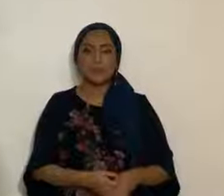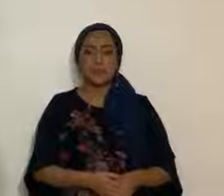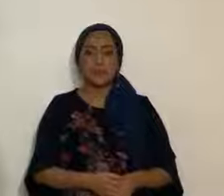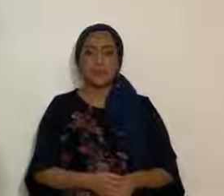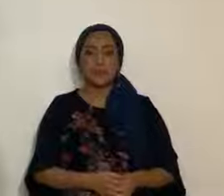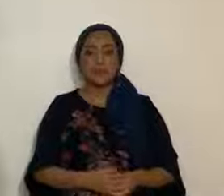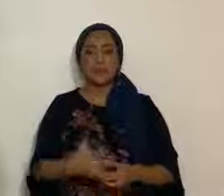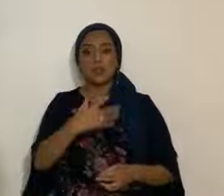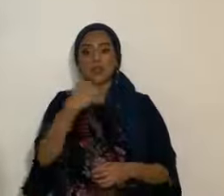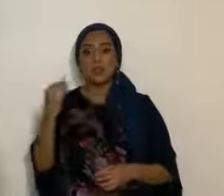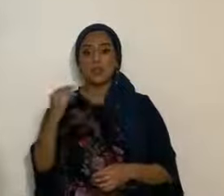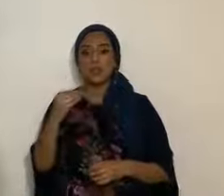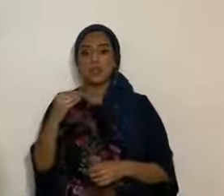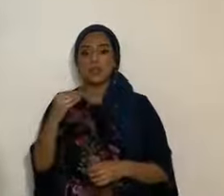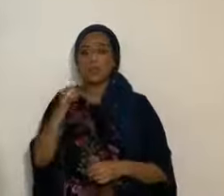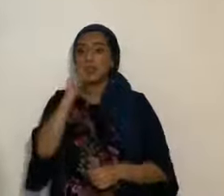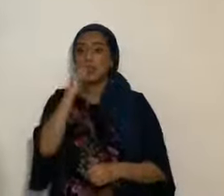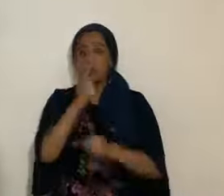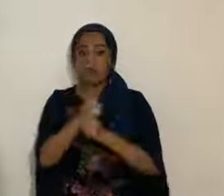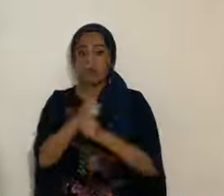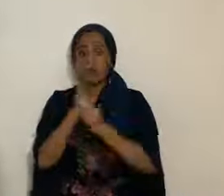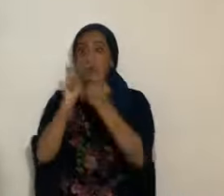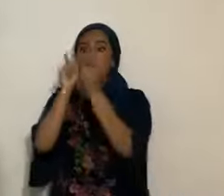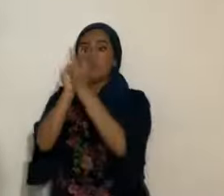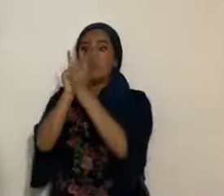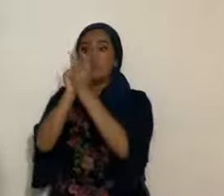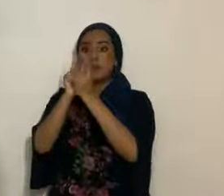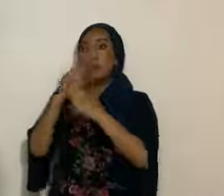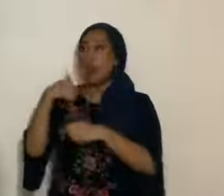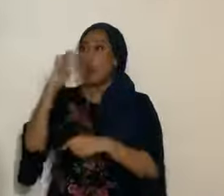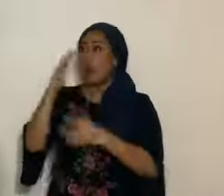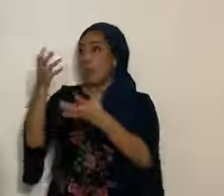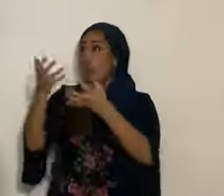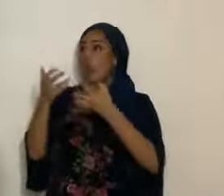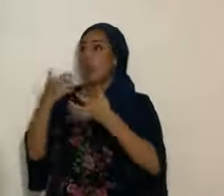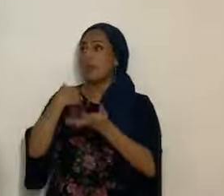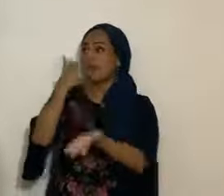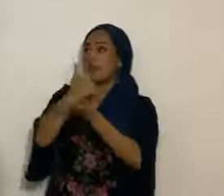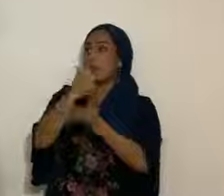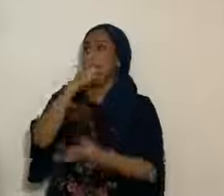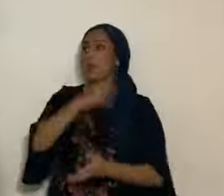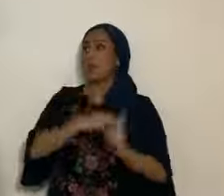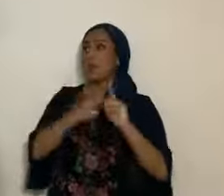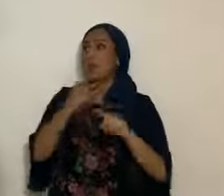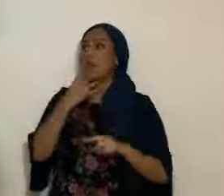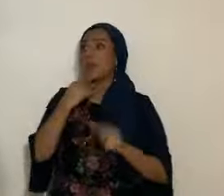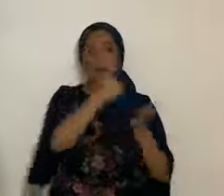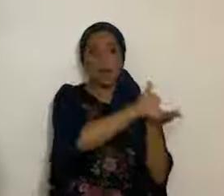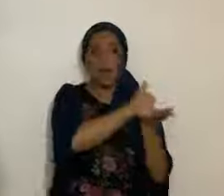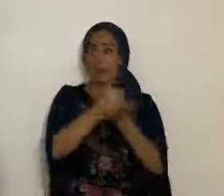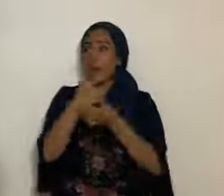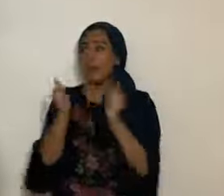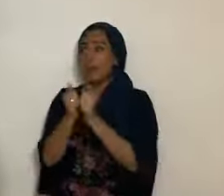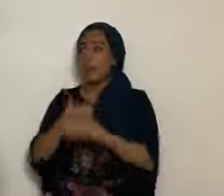Entonces su hermana dijo a la hija de Faraón: iré a llamarte una nodriza de las hebreas para que te críe este niño. Y la hija de